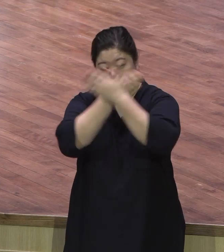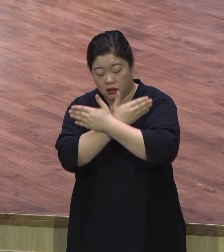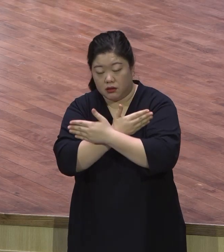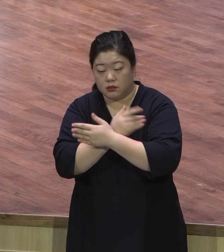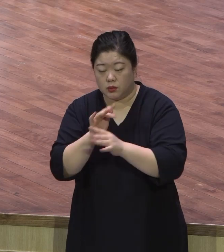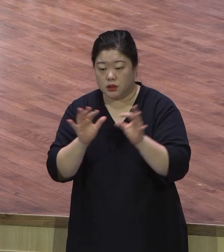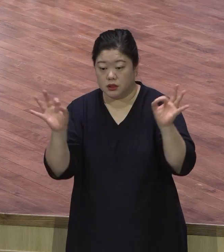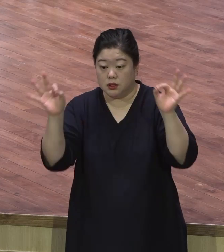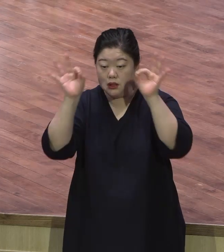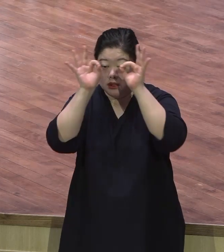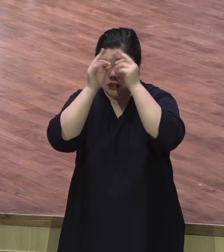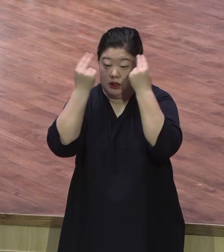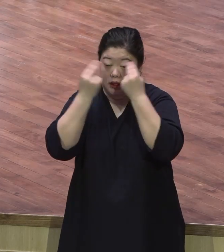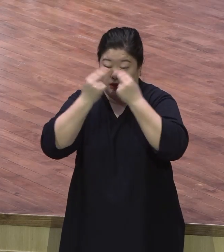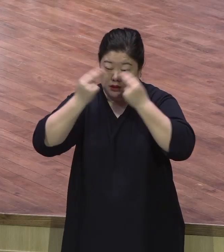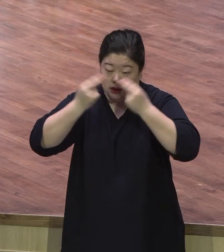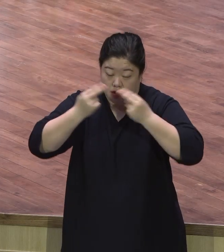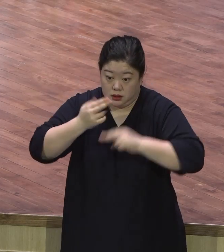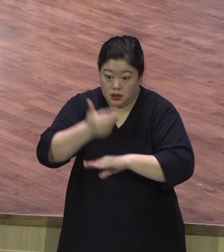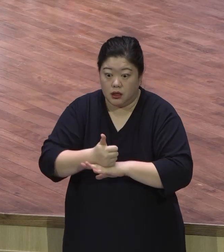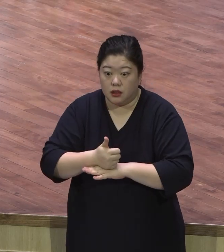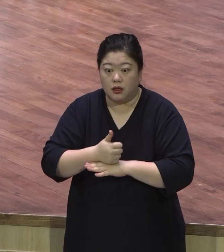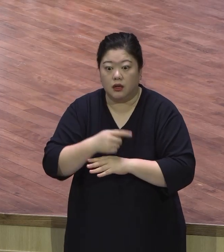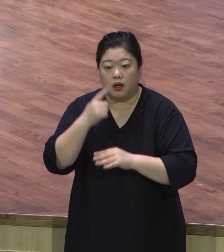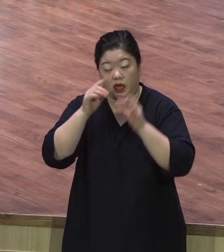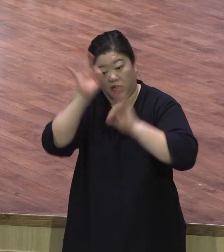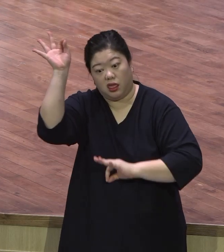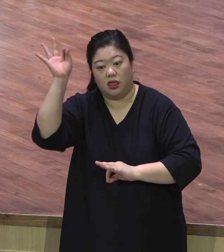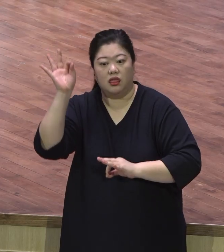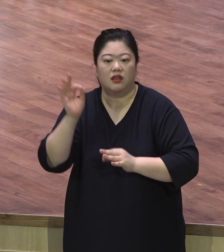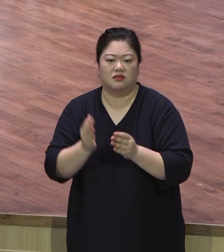어떻게 저렇게 사람이 변했냐 돈 때문에 그래요